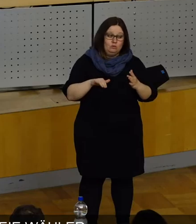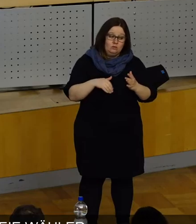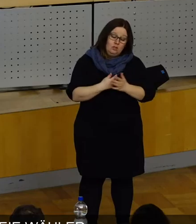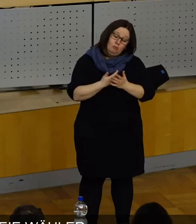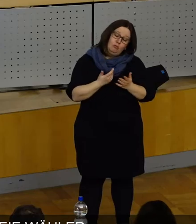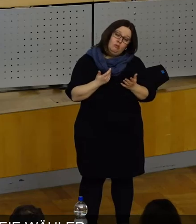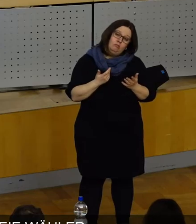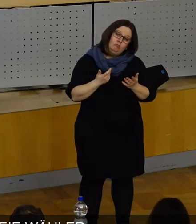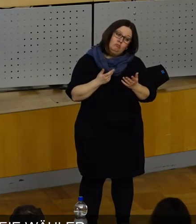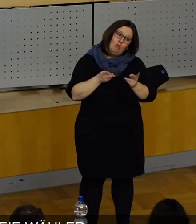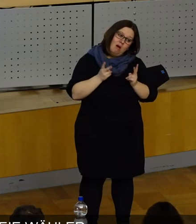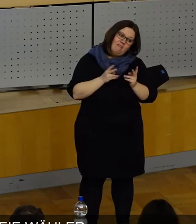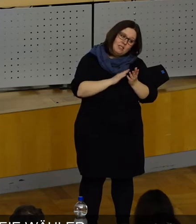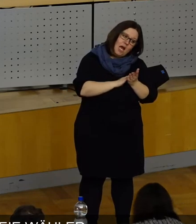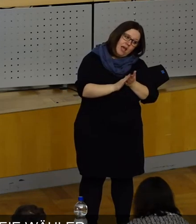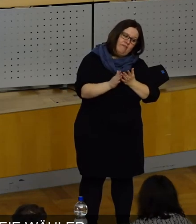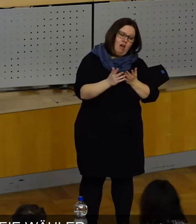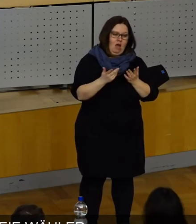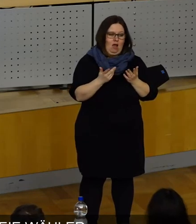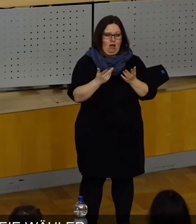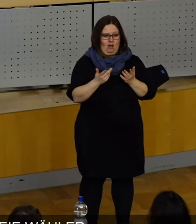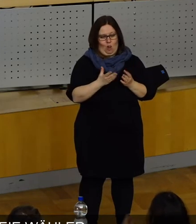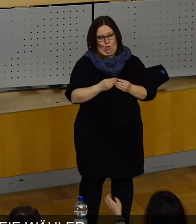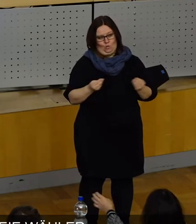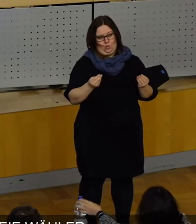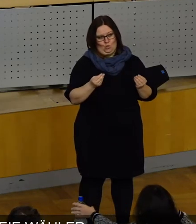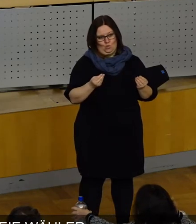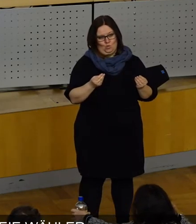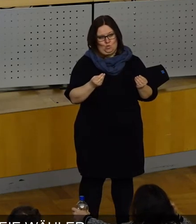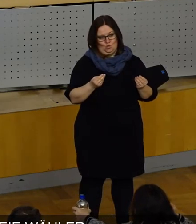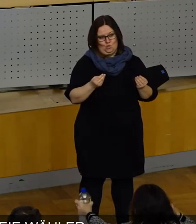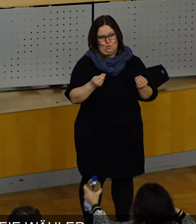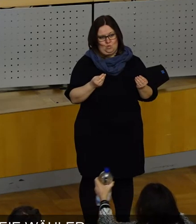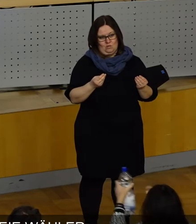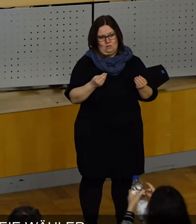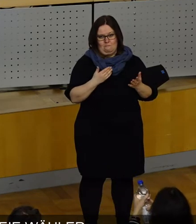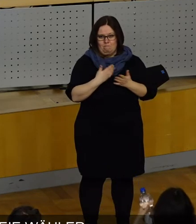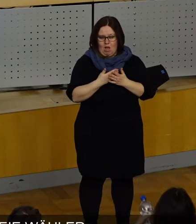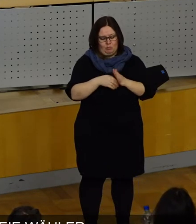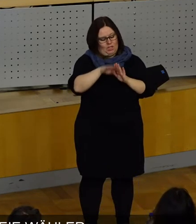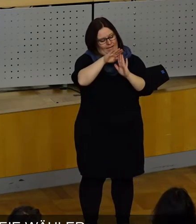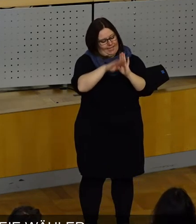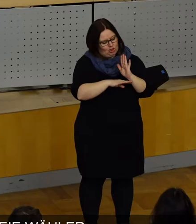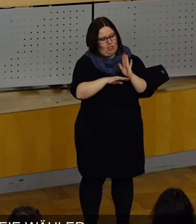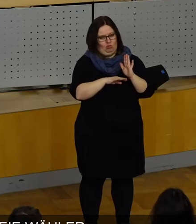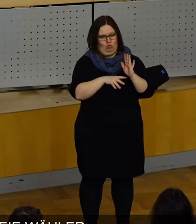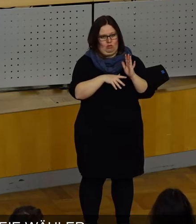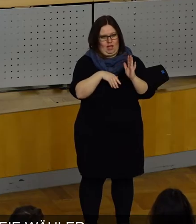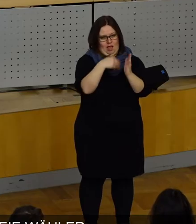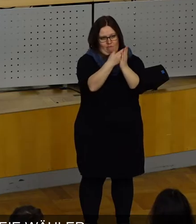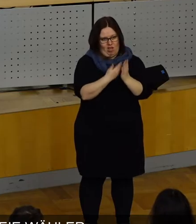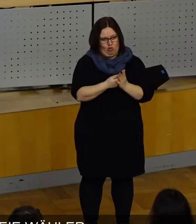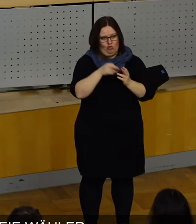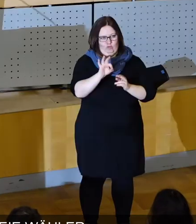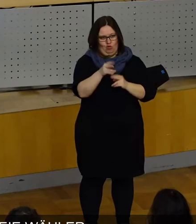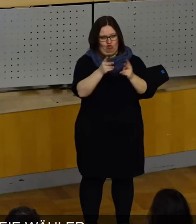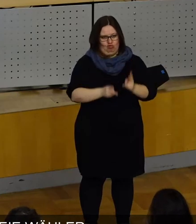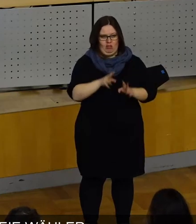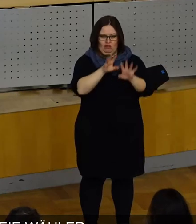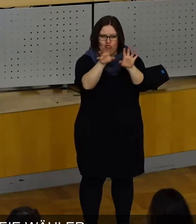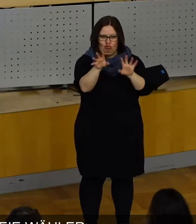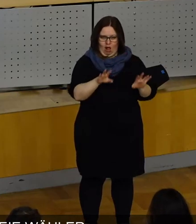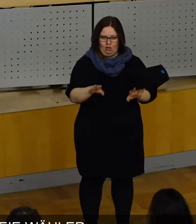einfache, aber zumindest vereinfachende Lösung, und zwar grundlegende Richtlinien und Empfehlungen zur Stadtgestaltung. Diese könnten